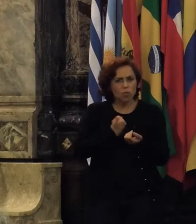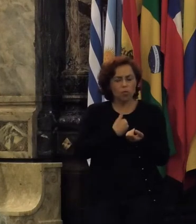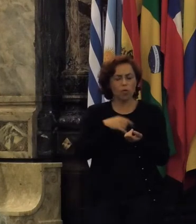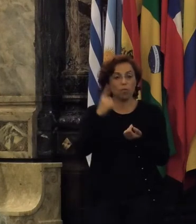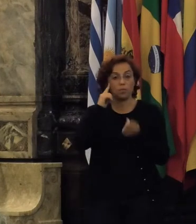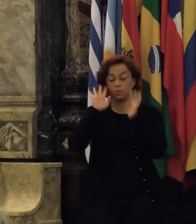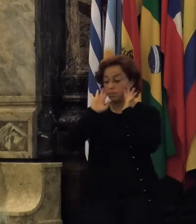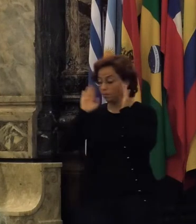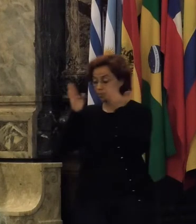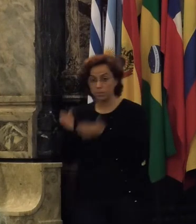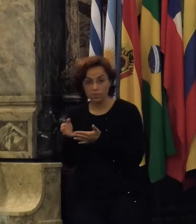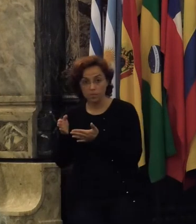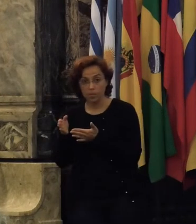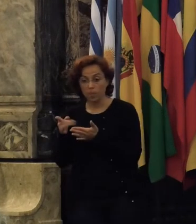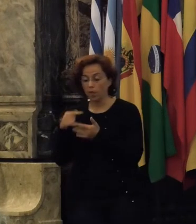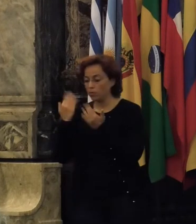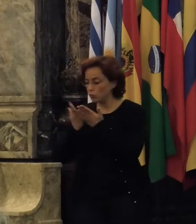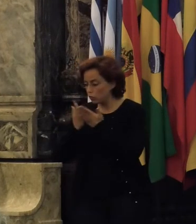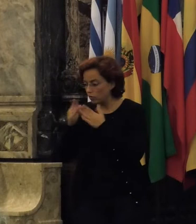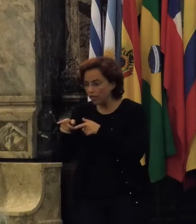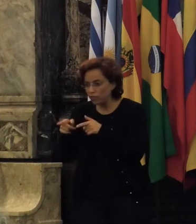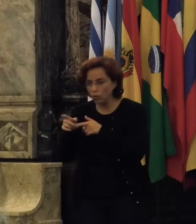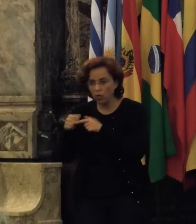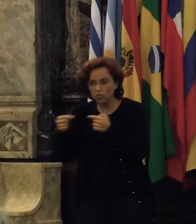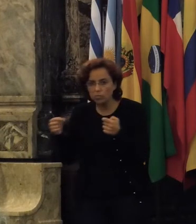distraer en estar estudiándolos?